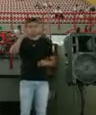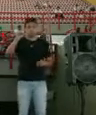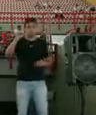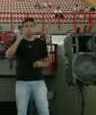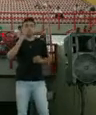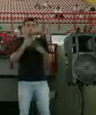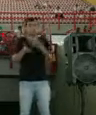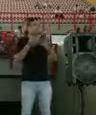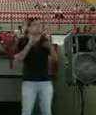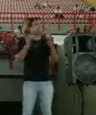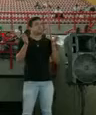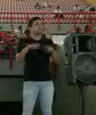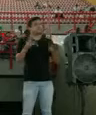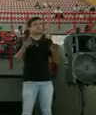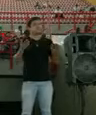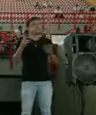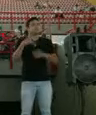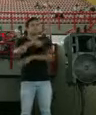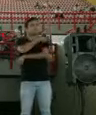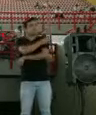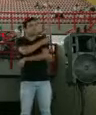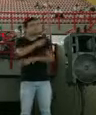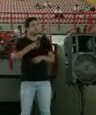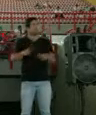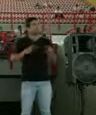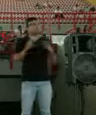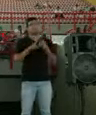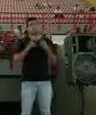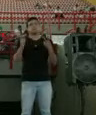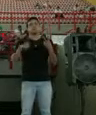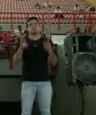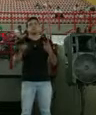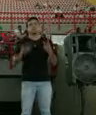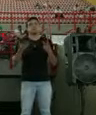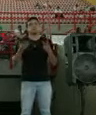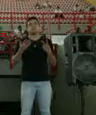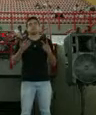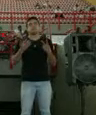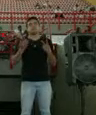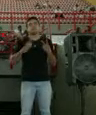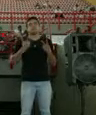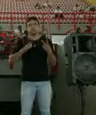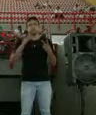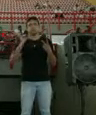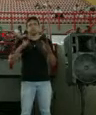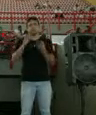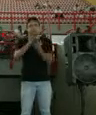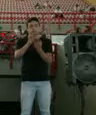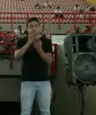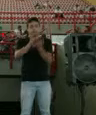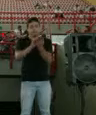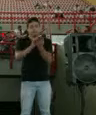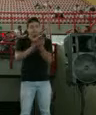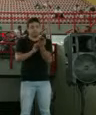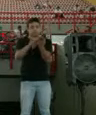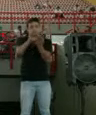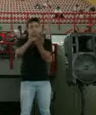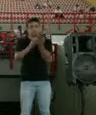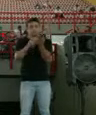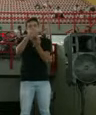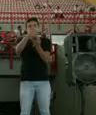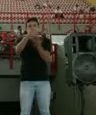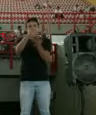tá certo? Pode ser o injetável, pode ser o que possui as drágeas, né? Os comprimidos, tanto